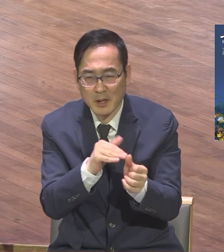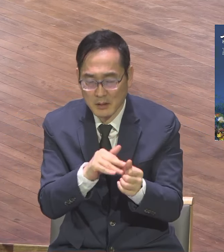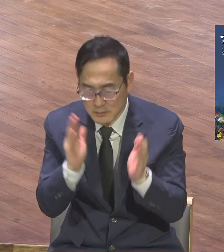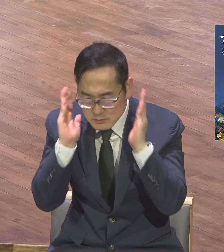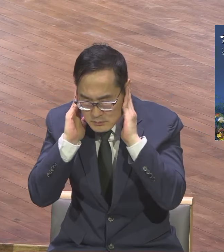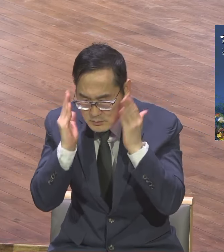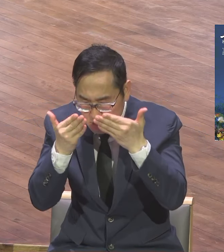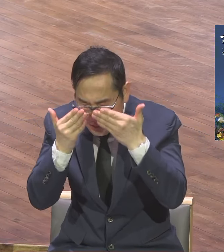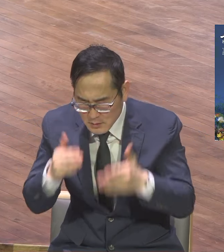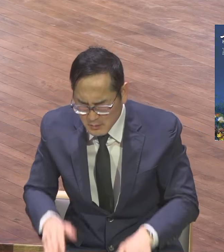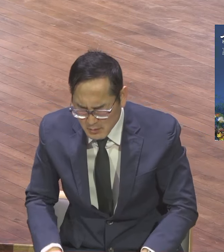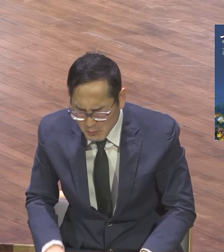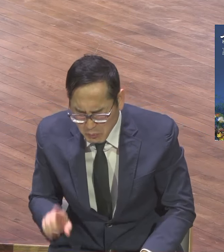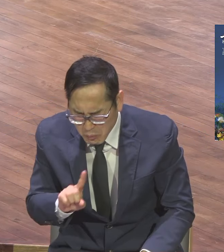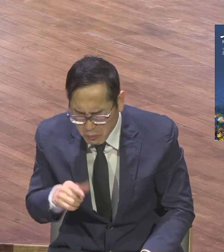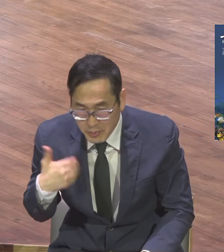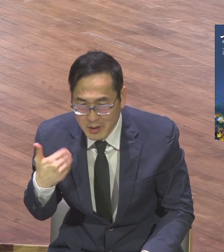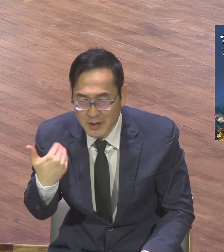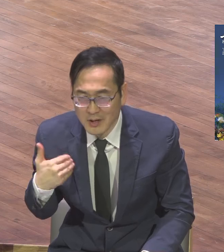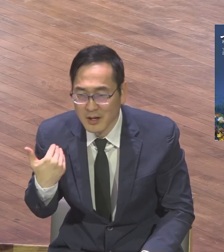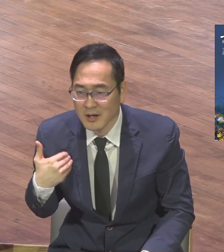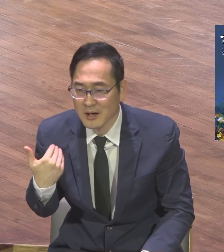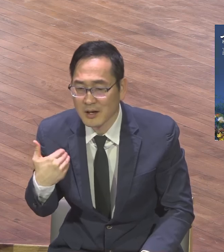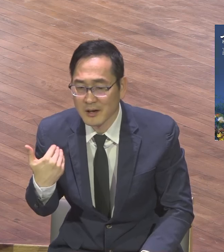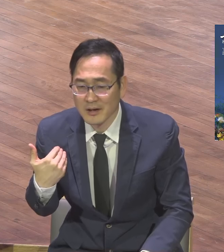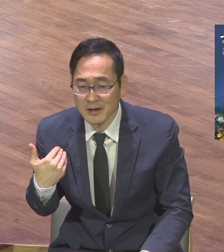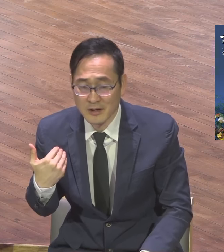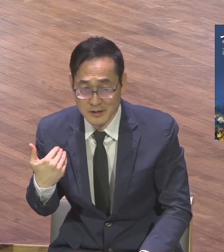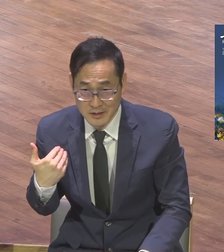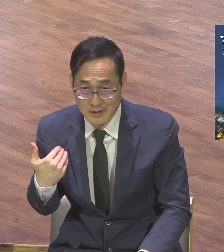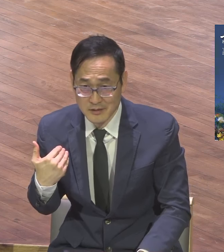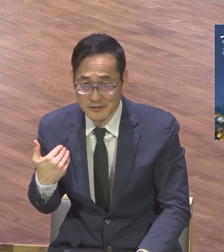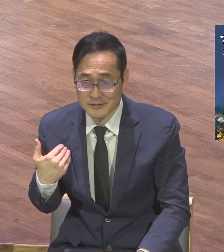못하지요. 어정쩡한 삶을 살지요.